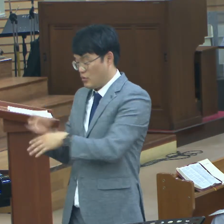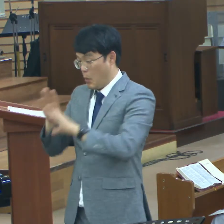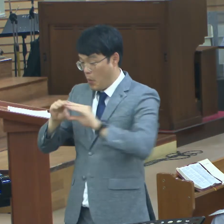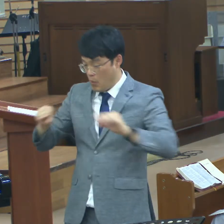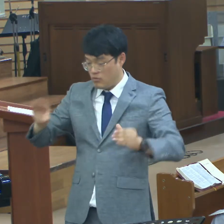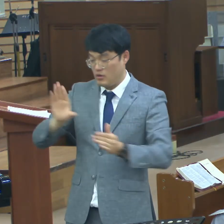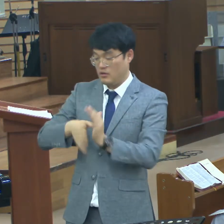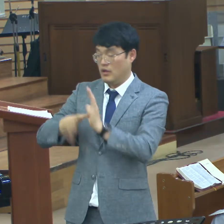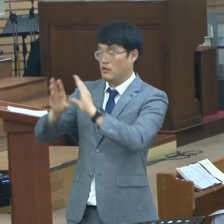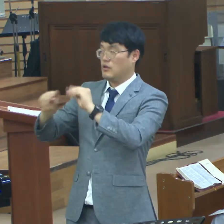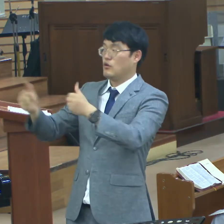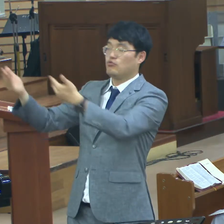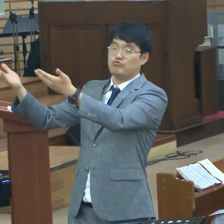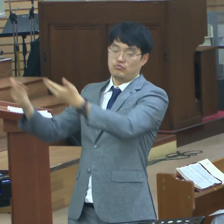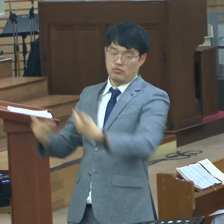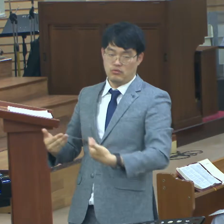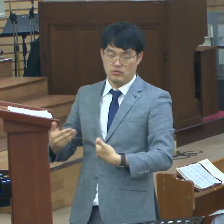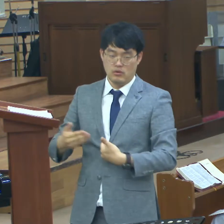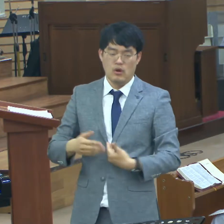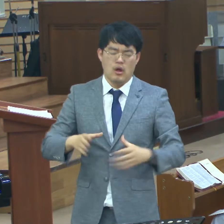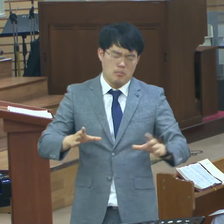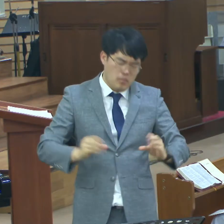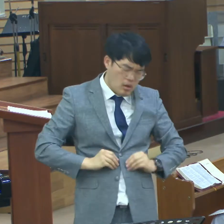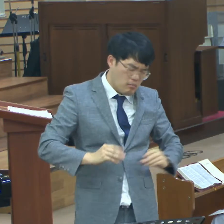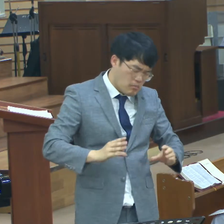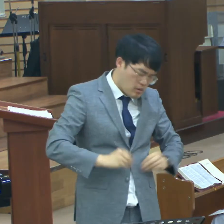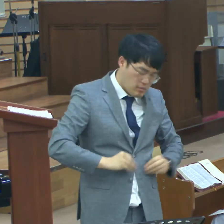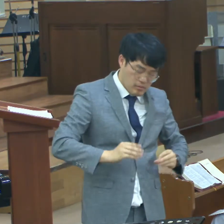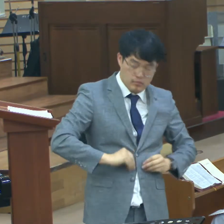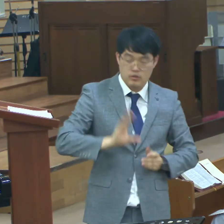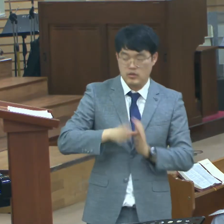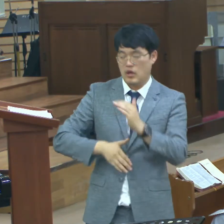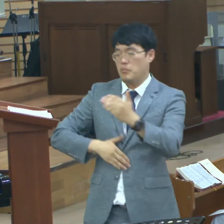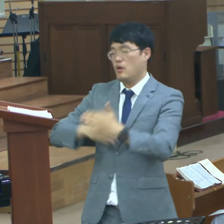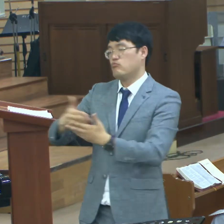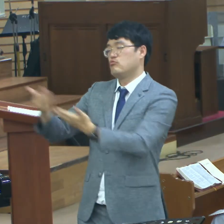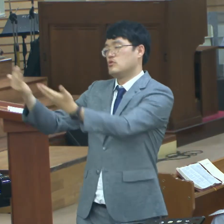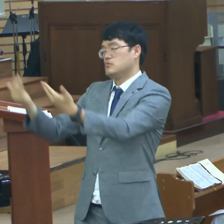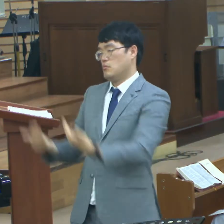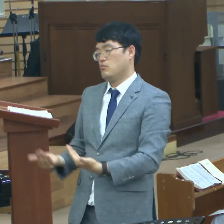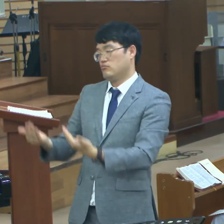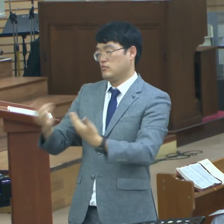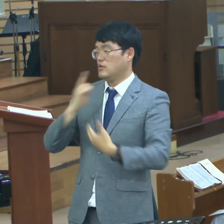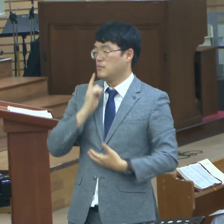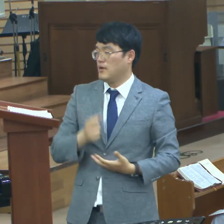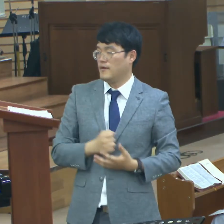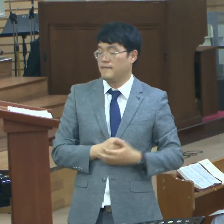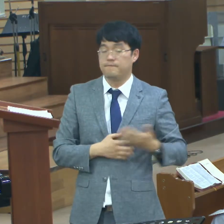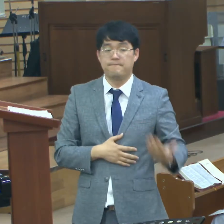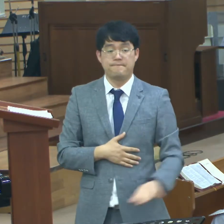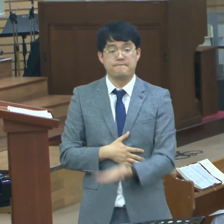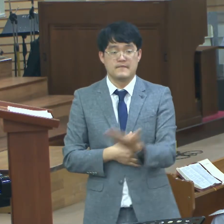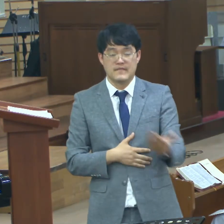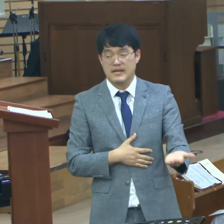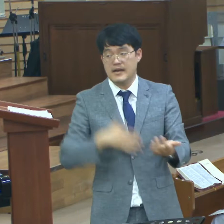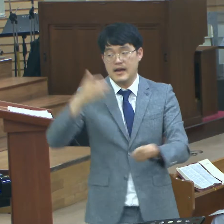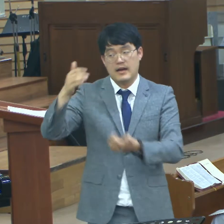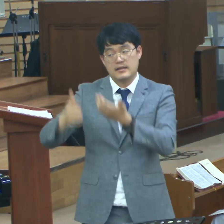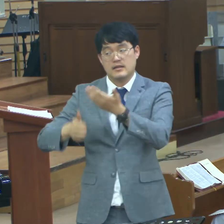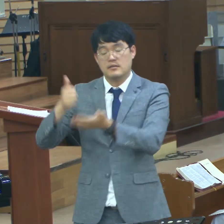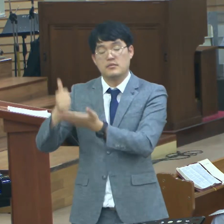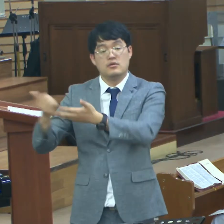축복을 부어주신다. 이것이 예수님이 오셔서 한 말씀인데 이사야 말씀하고 통하는 거죠. 성도 여러분, 하나님